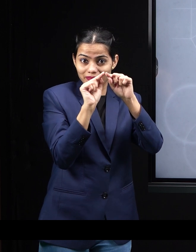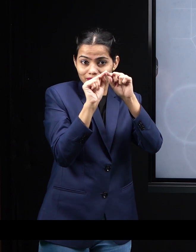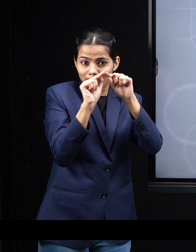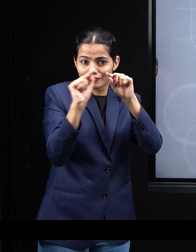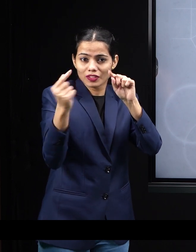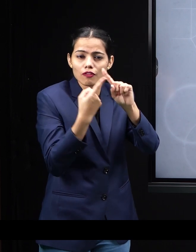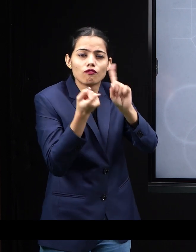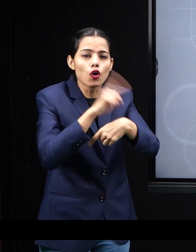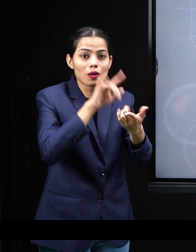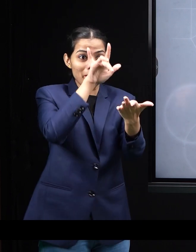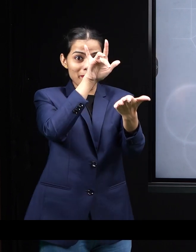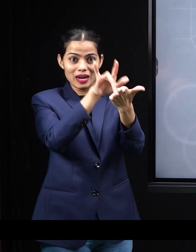ರೇಖೆಯಾಗಿದೆ.